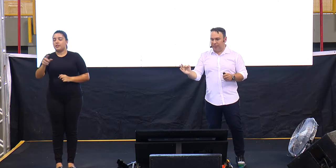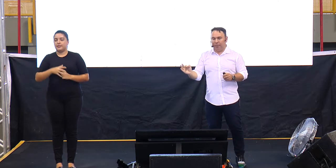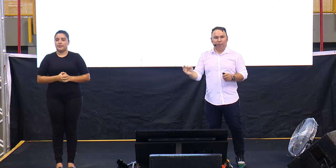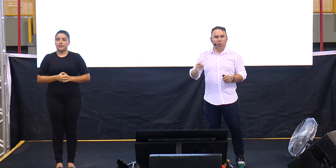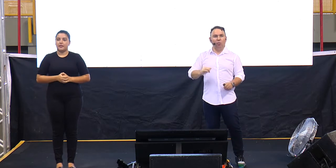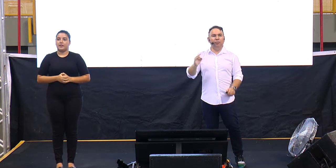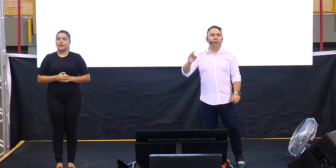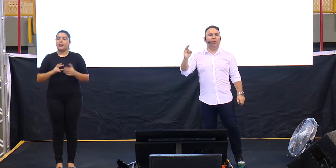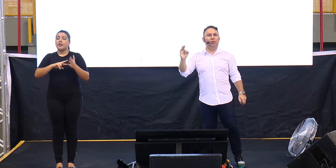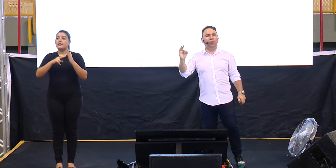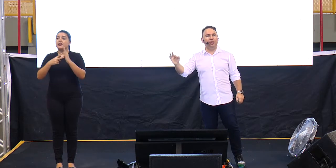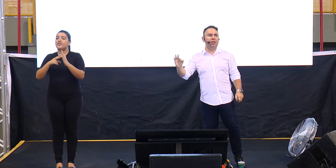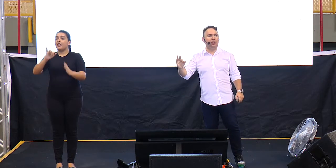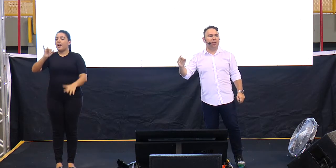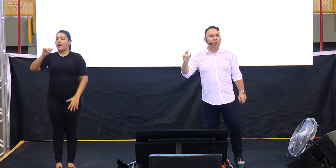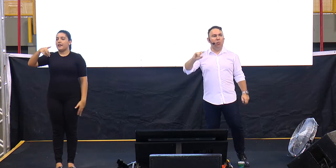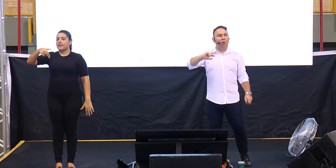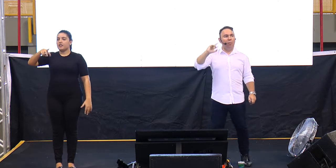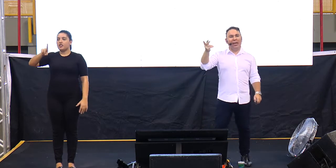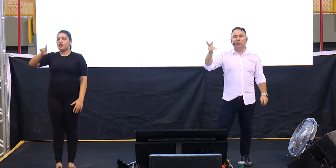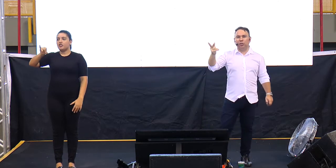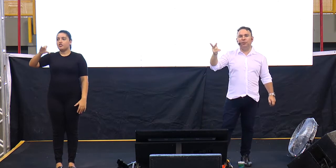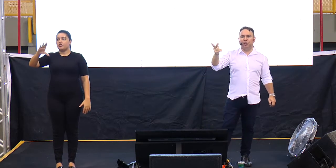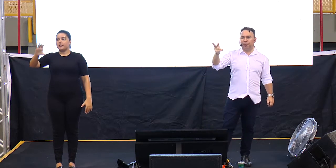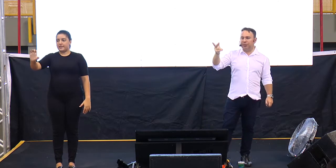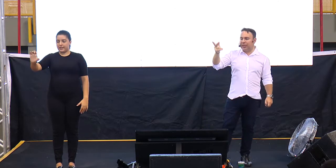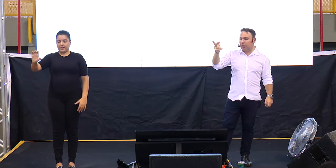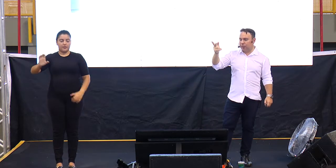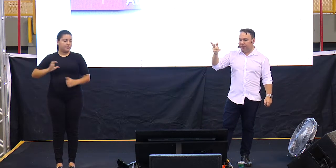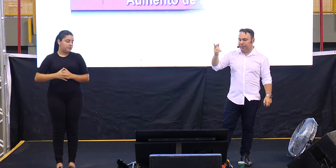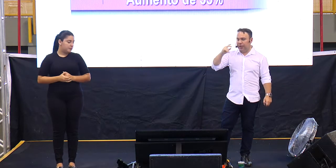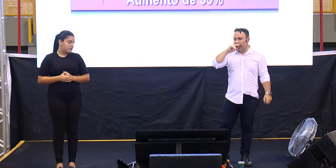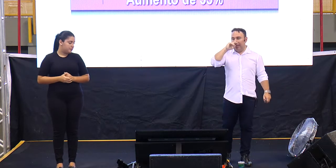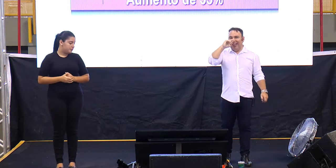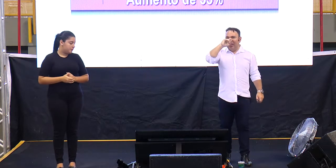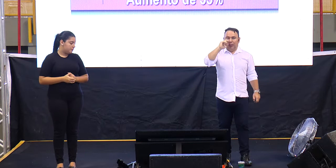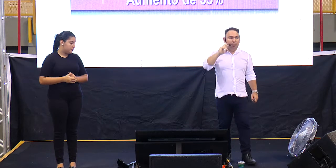1,2x. 1,2x, um aumento de 20%.